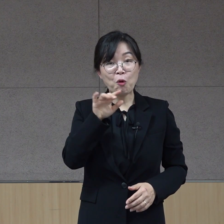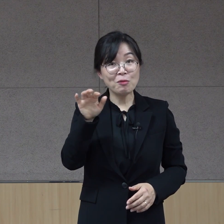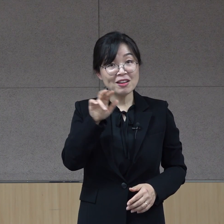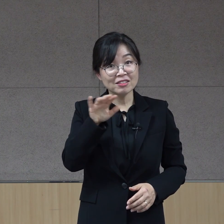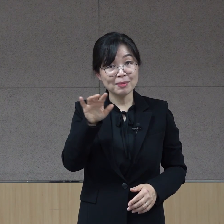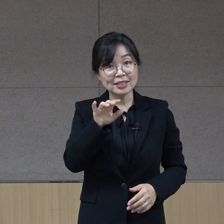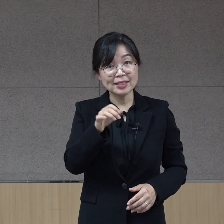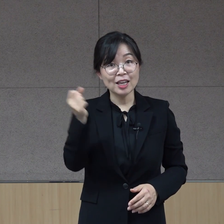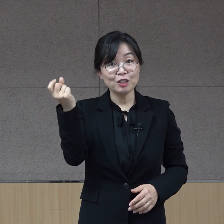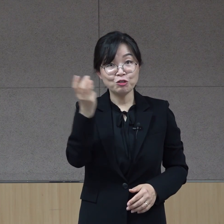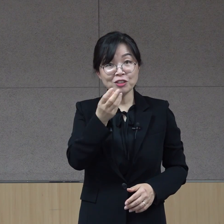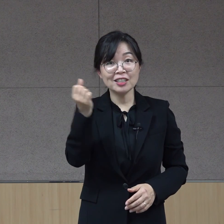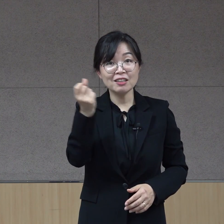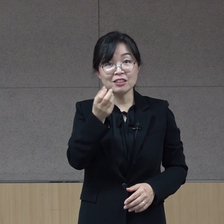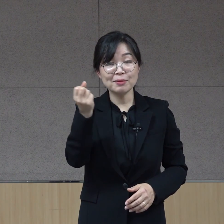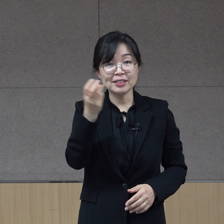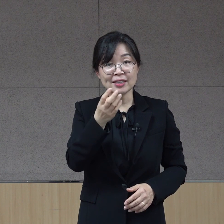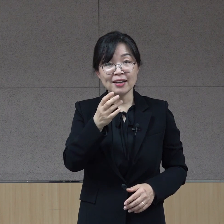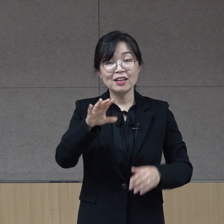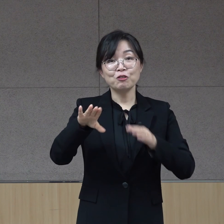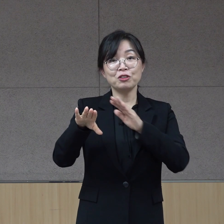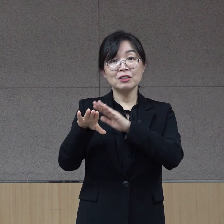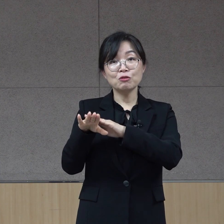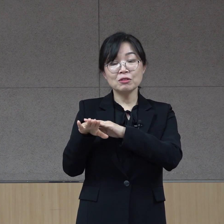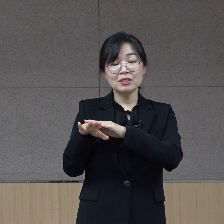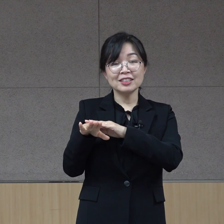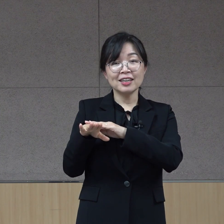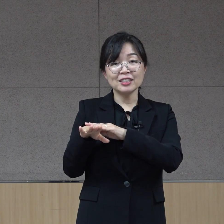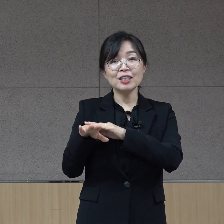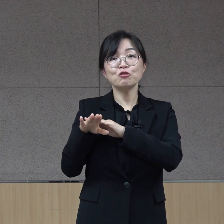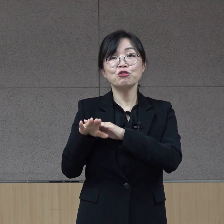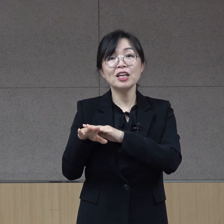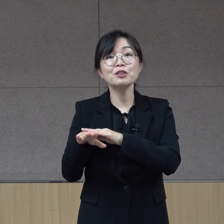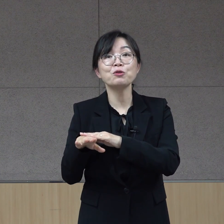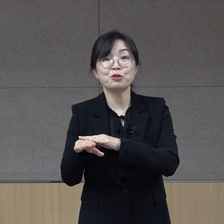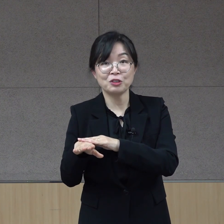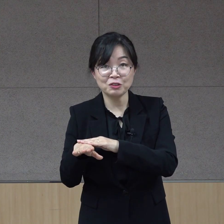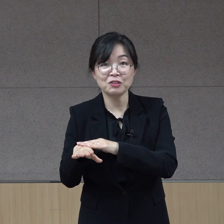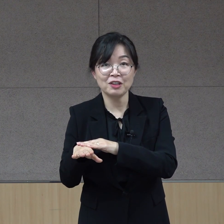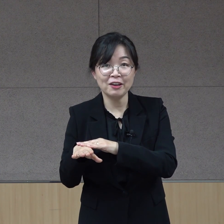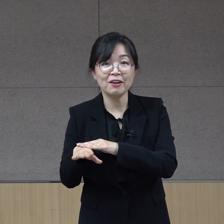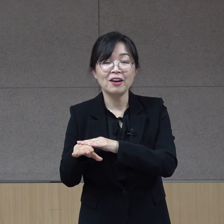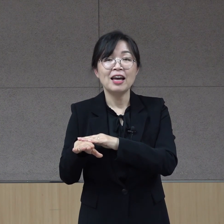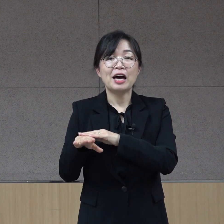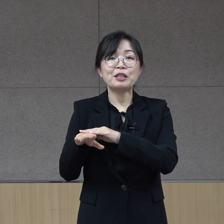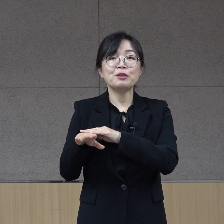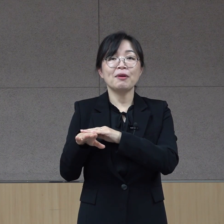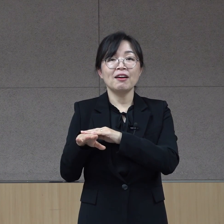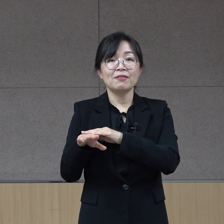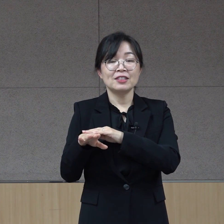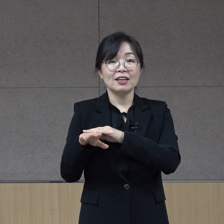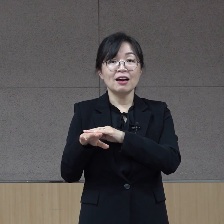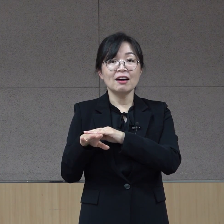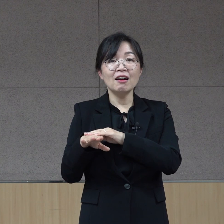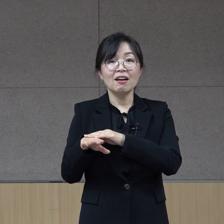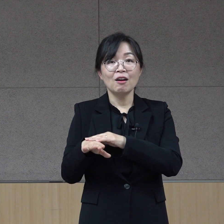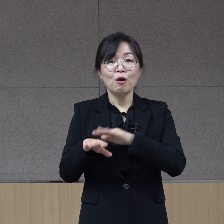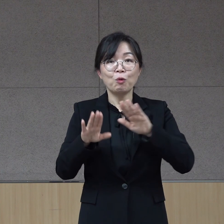모음을 연습했을 때, 숫자를 연습했을 때 우리는 지금까지 우세손으로 썼었어요. 하지만 제가 아까